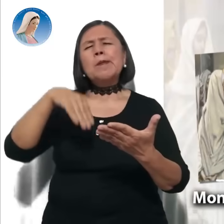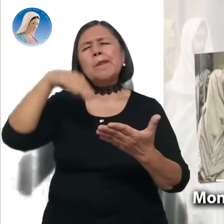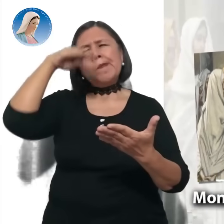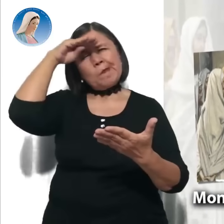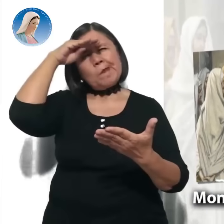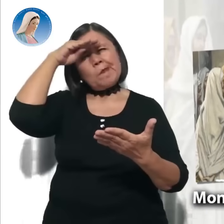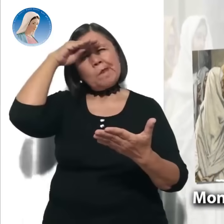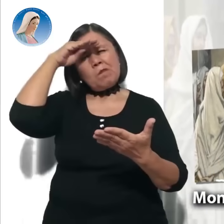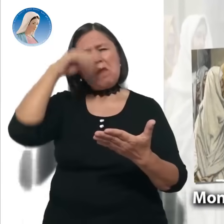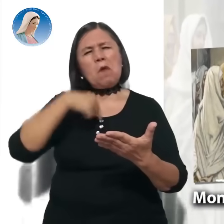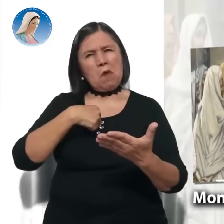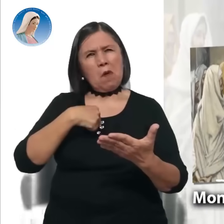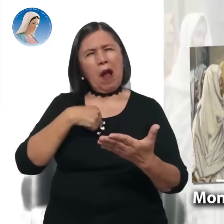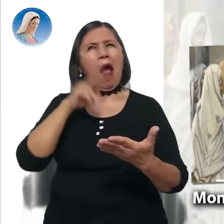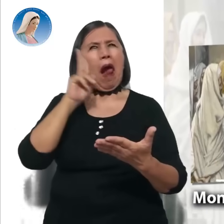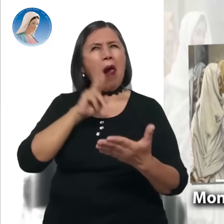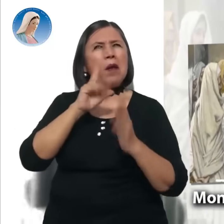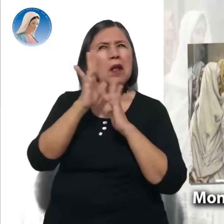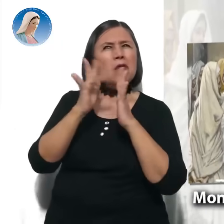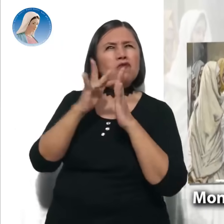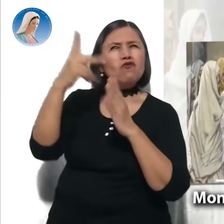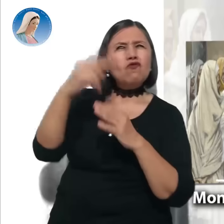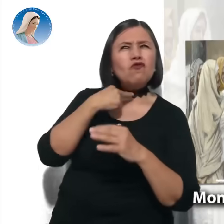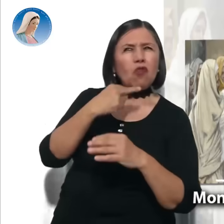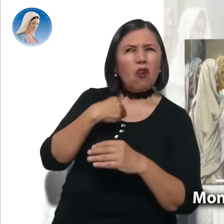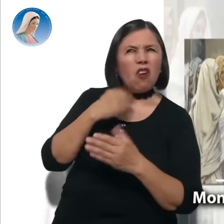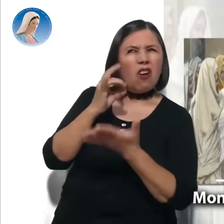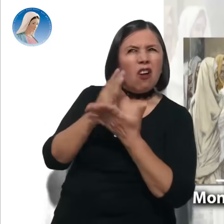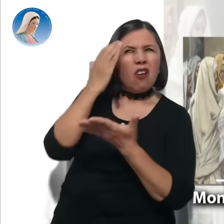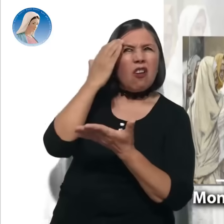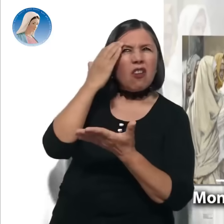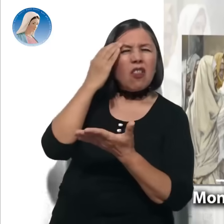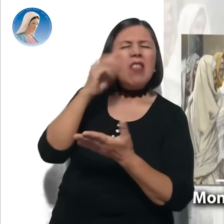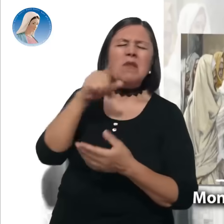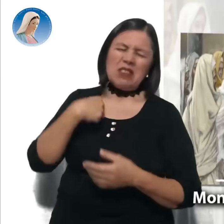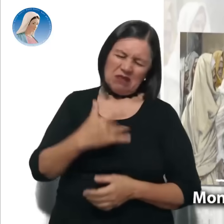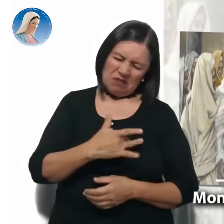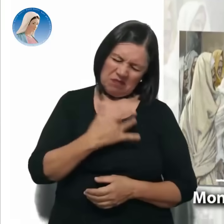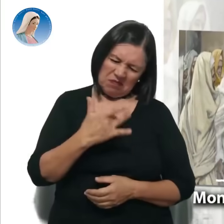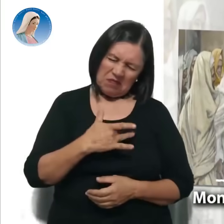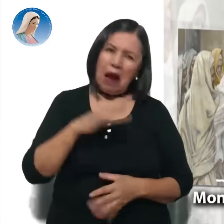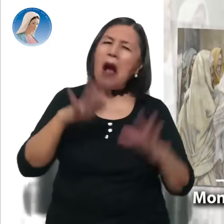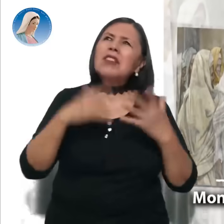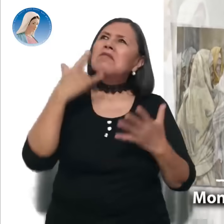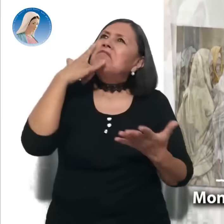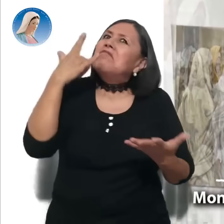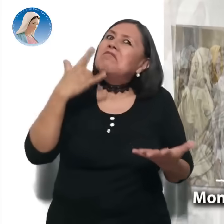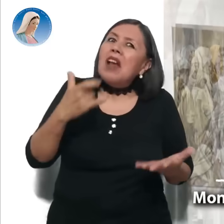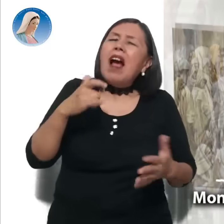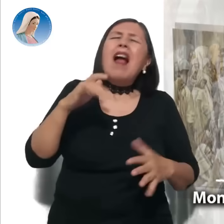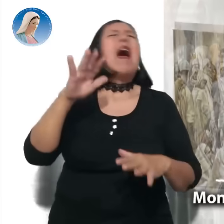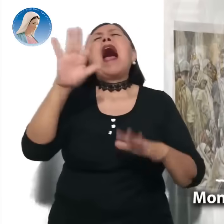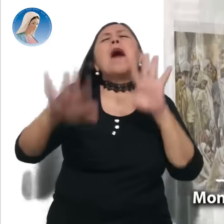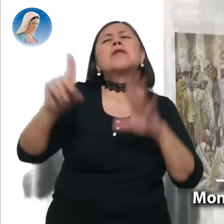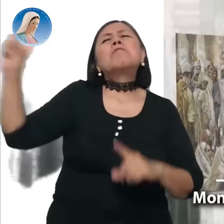si yo soy capaz de reconocer su voz. Y me puse a recordar esos momentos especiales en